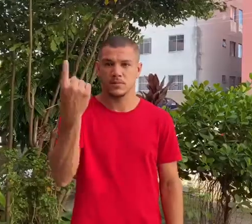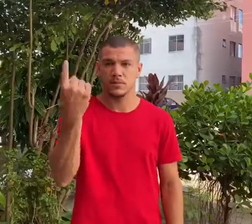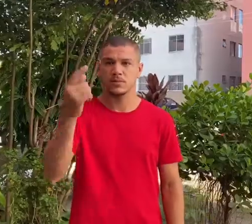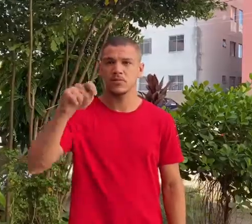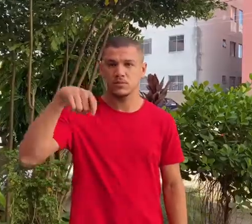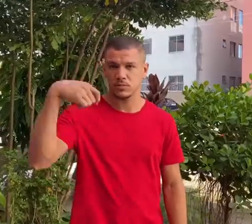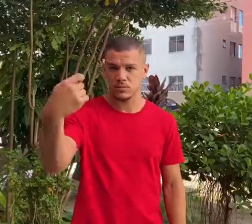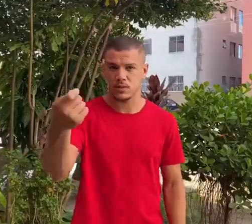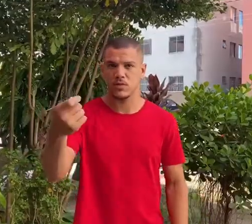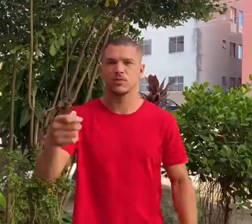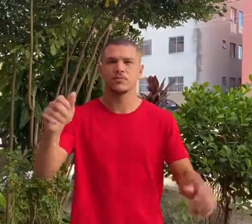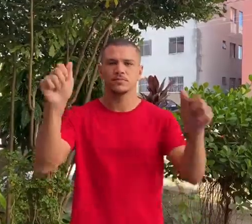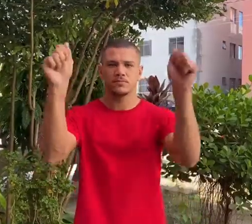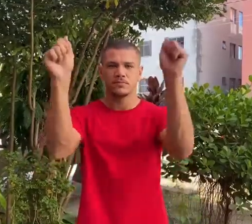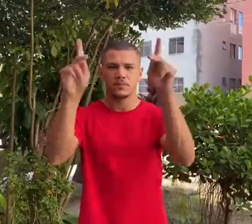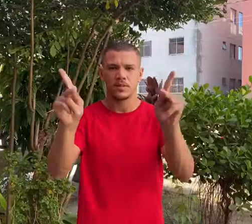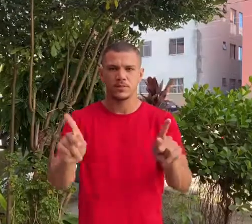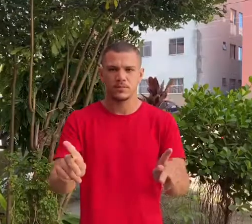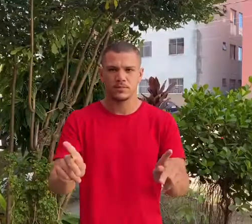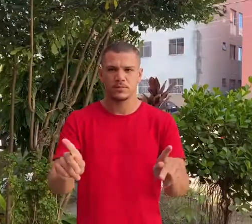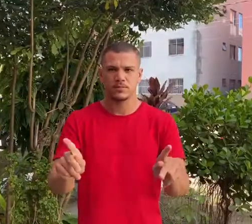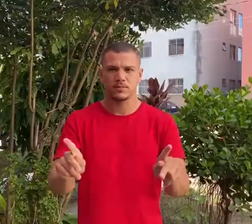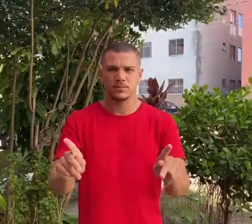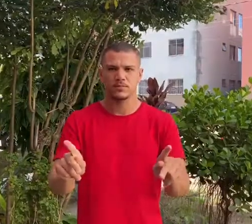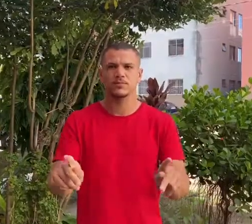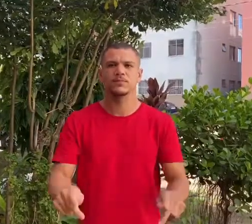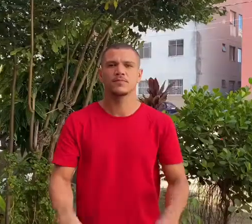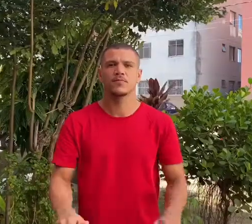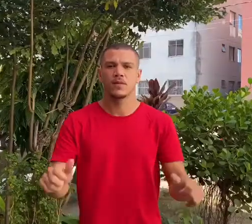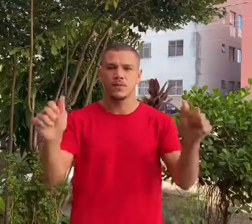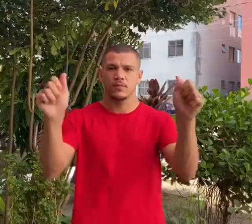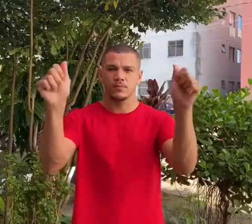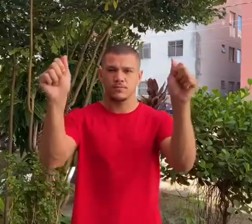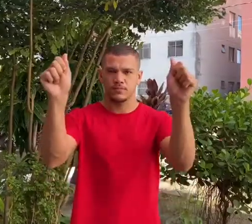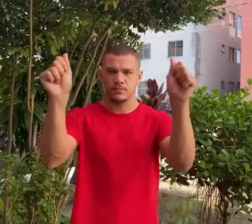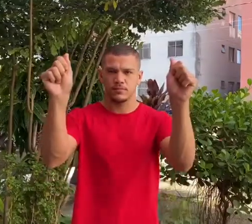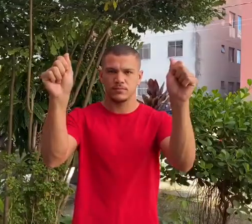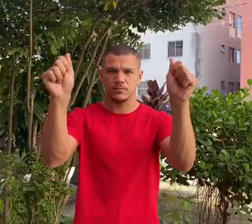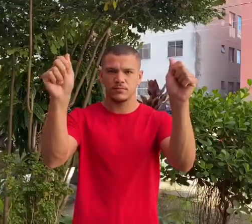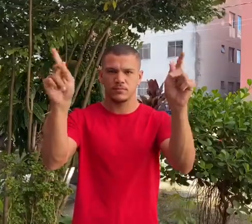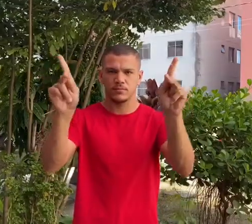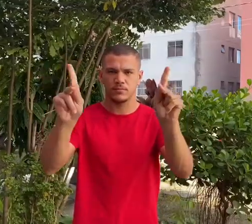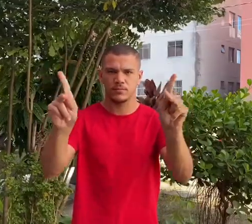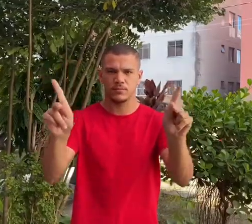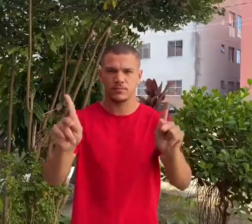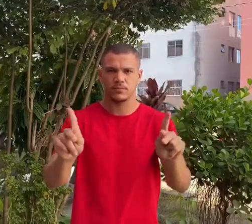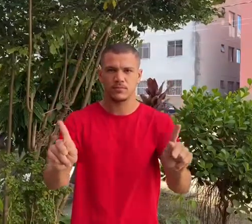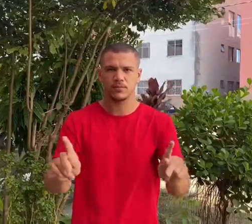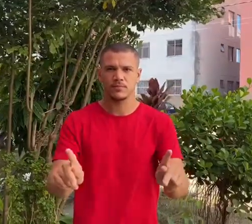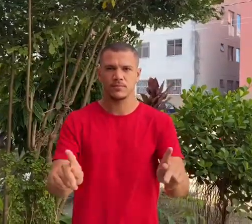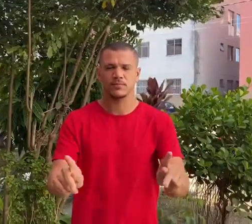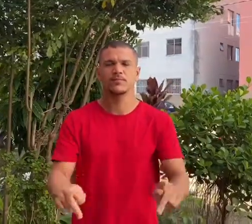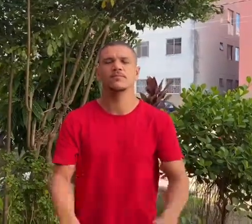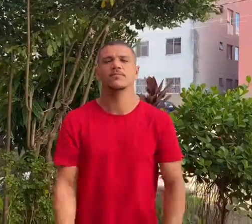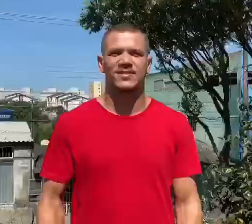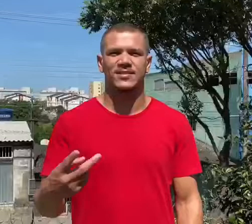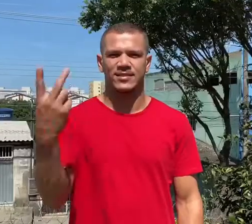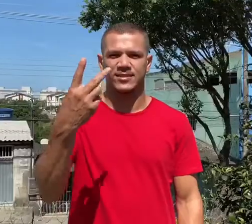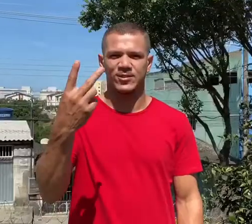O primeiro sinal é o sinal de paz. A mão fechada em cima, abre dois dedos e desce desse jeito.